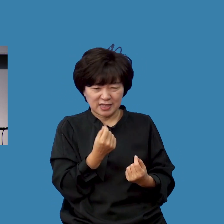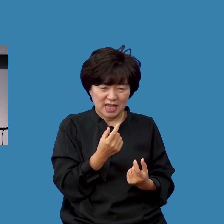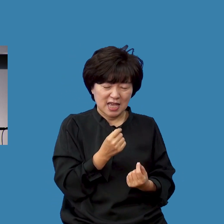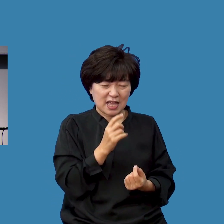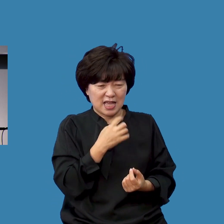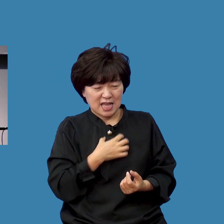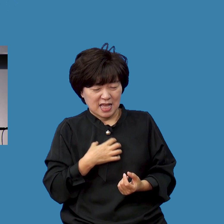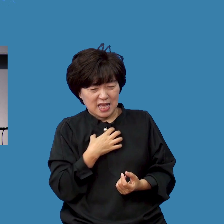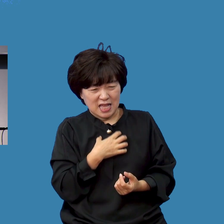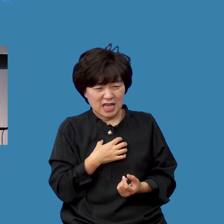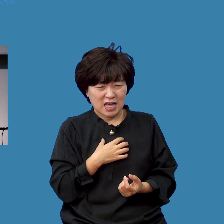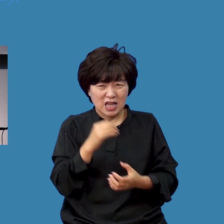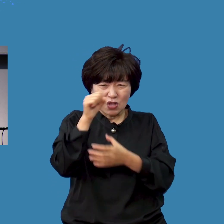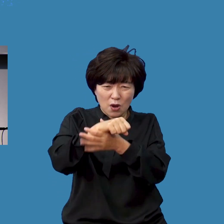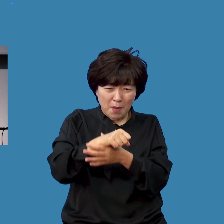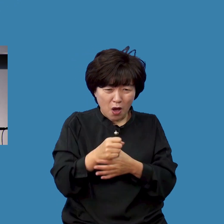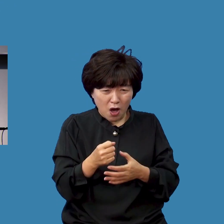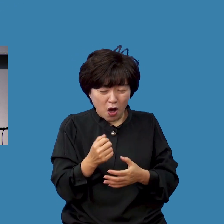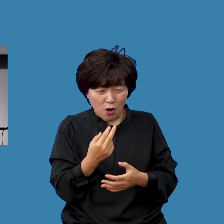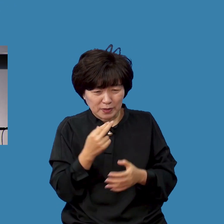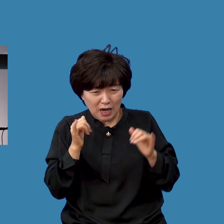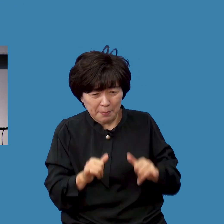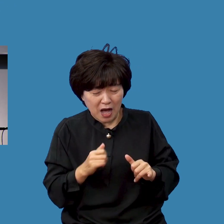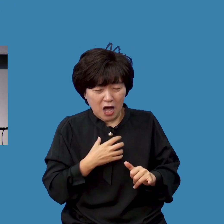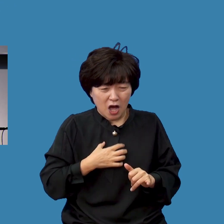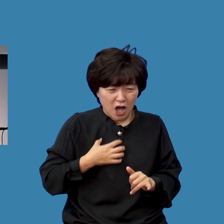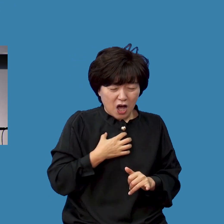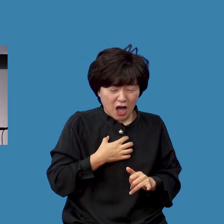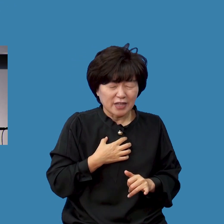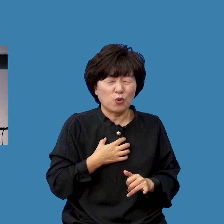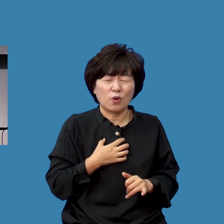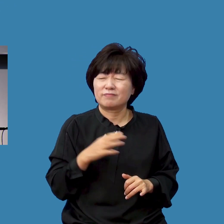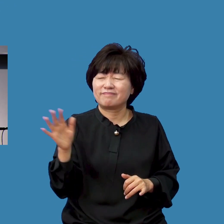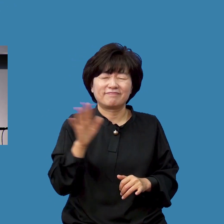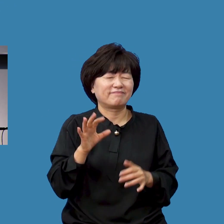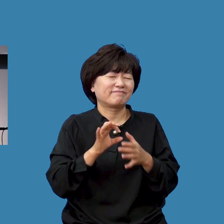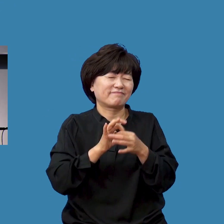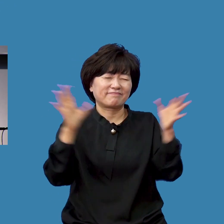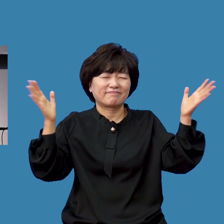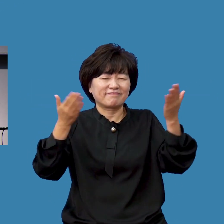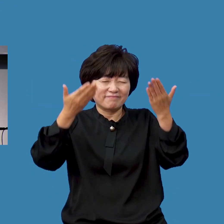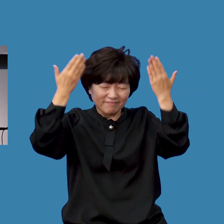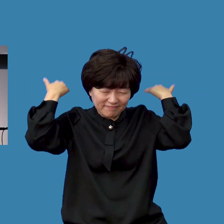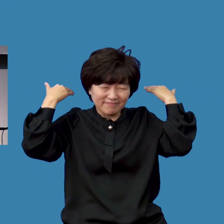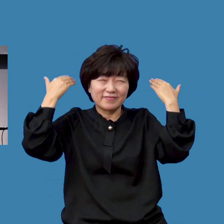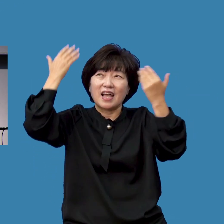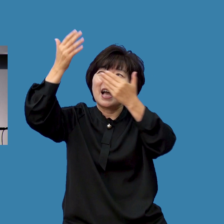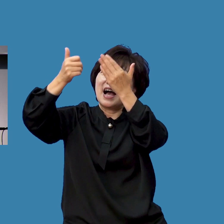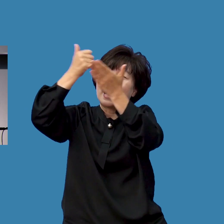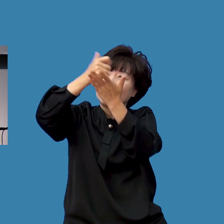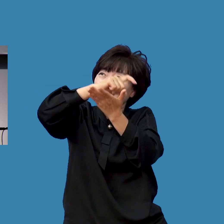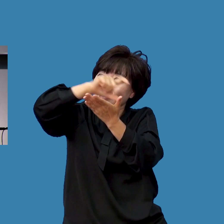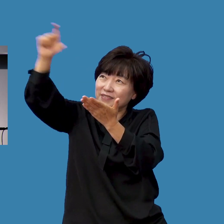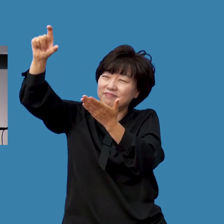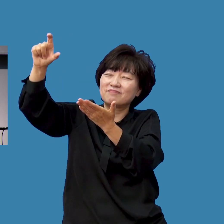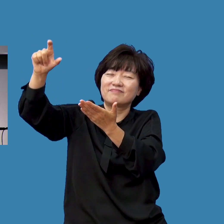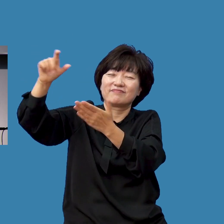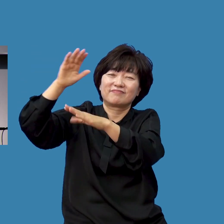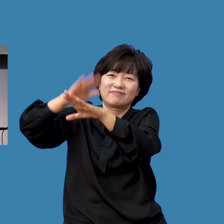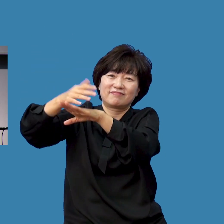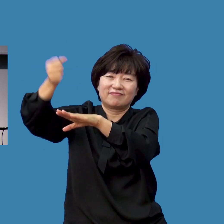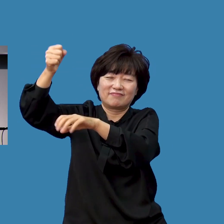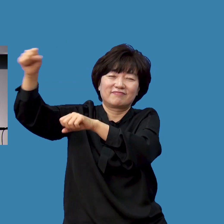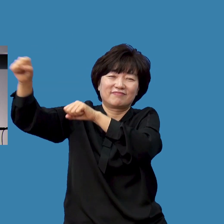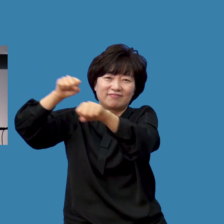가능성이 없는 것 같아 보여도, 열매가 더디 맺히는 것 같아 보여도, 이때는 여러분 그냥 하나님의 일은